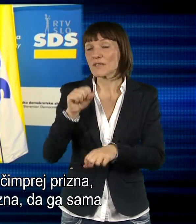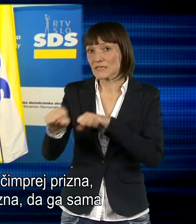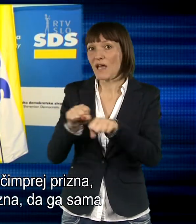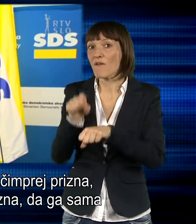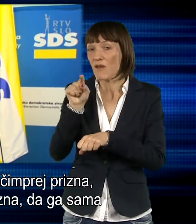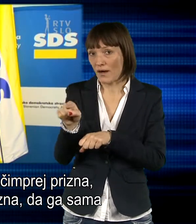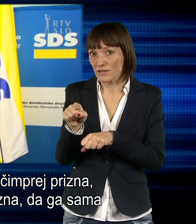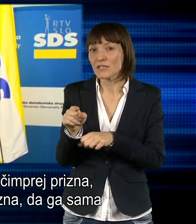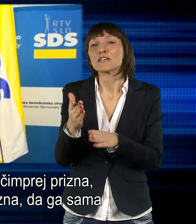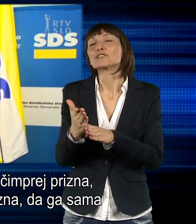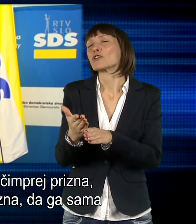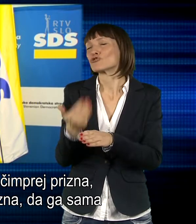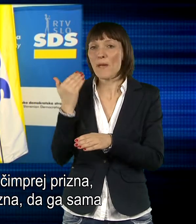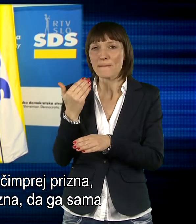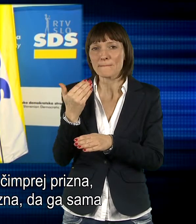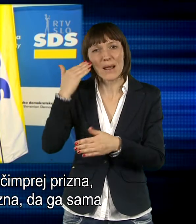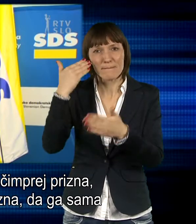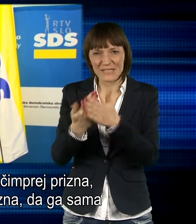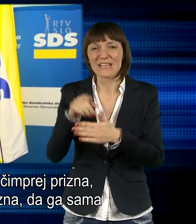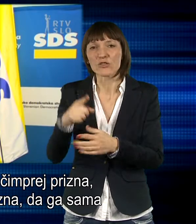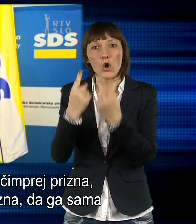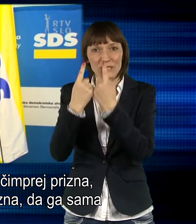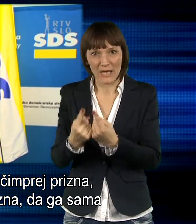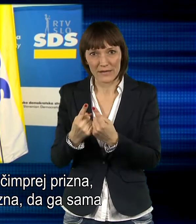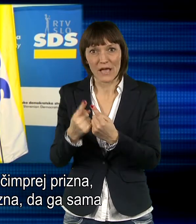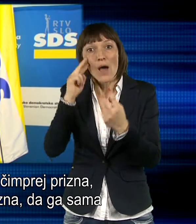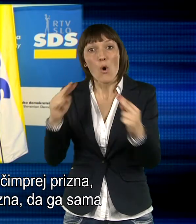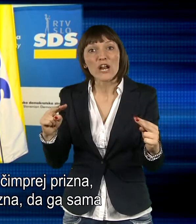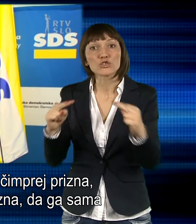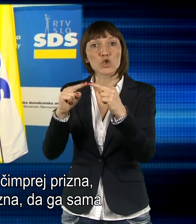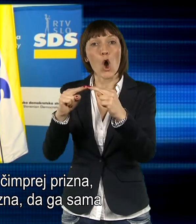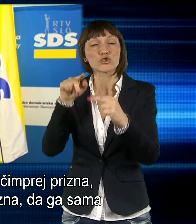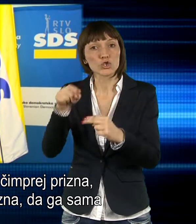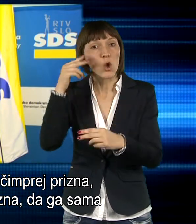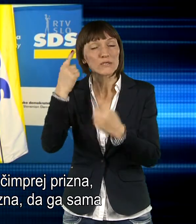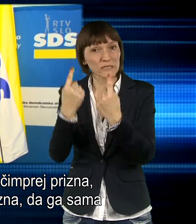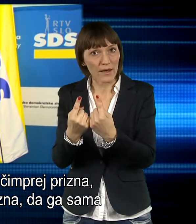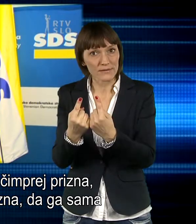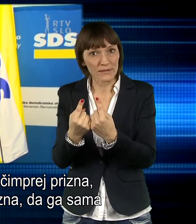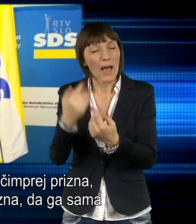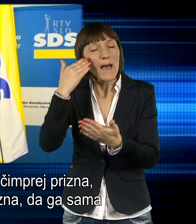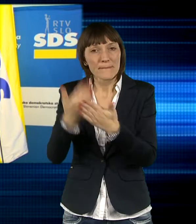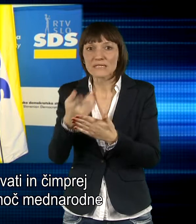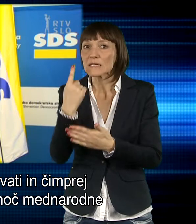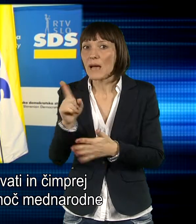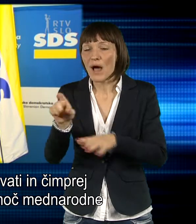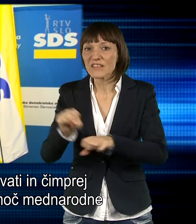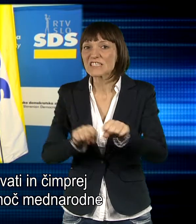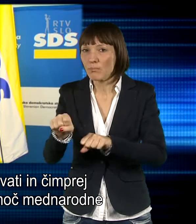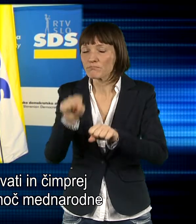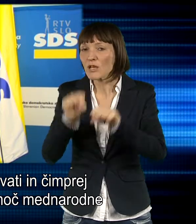vladi, da to stanje čim prej prizna, se z njim sooči, prizna, da ga samo ni